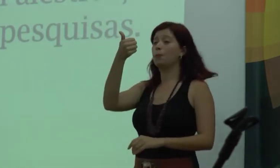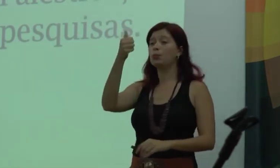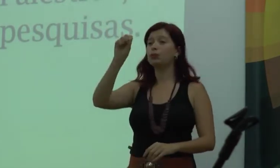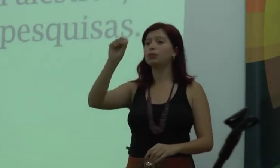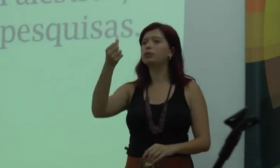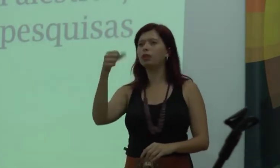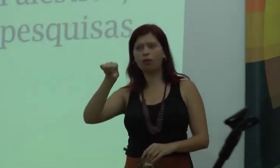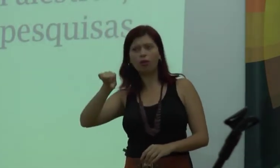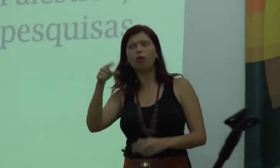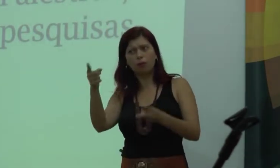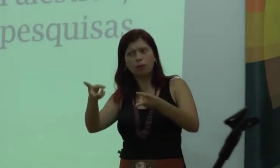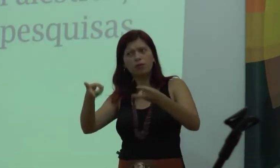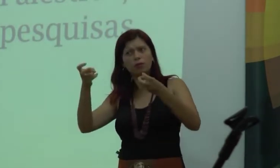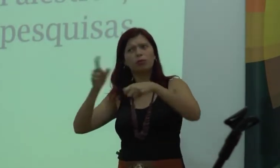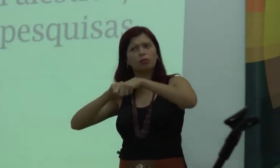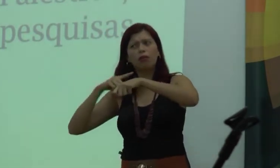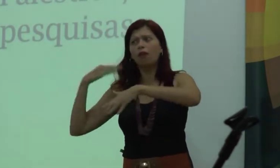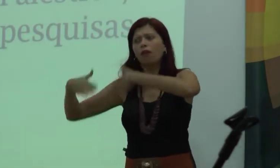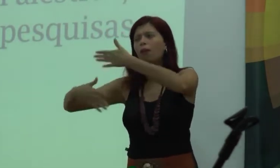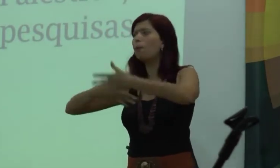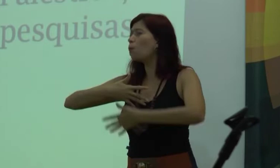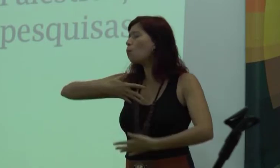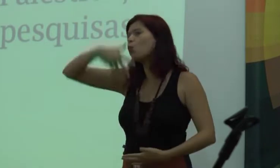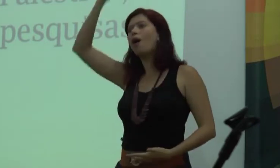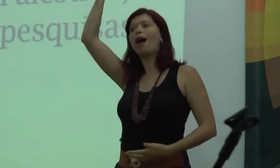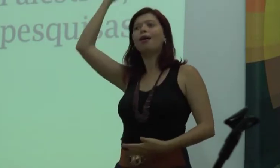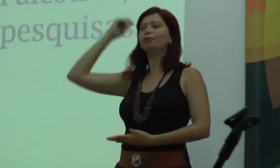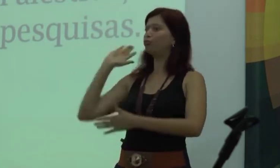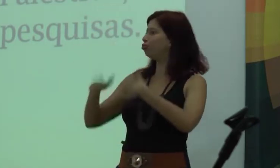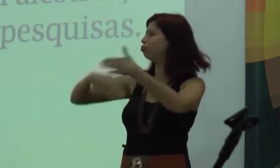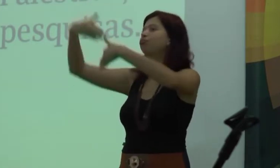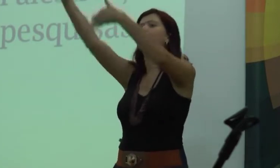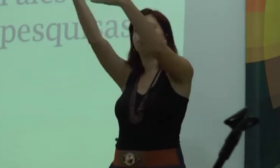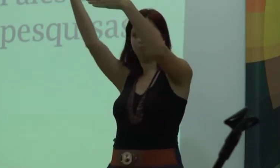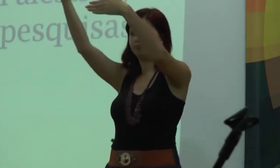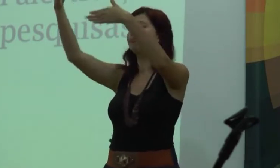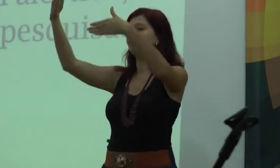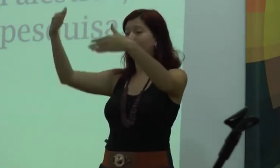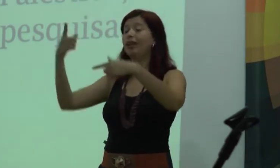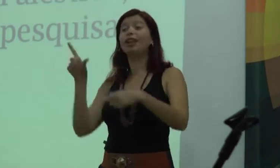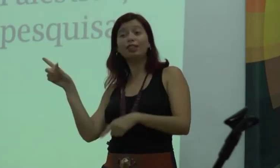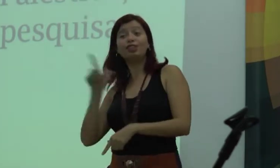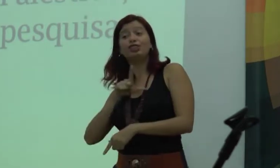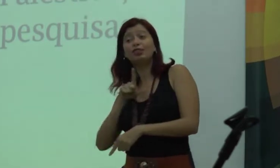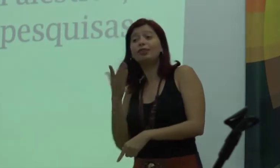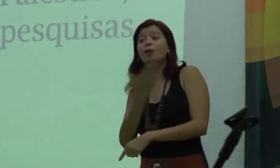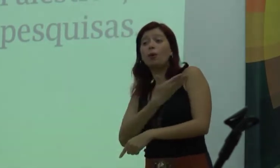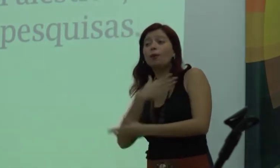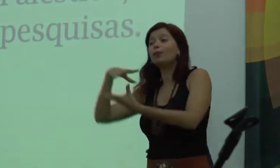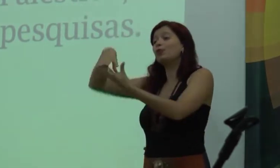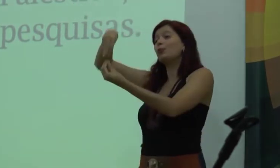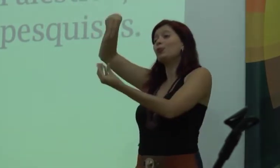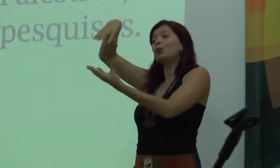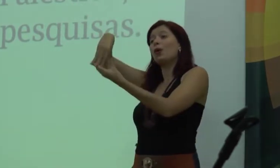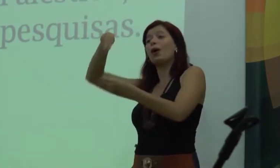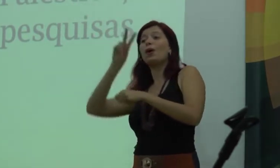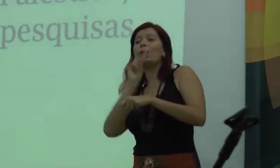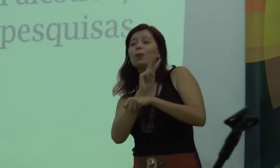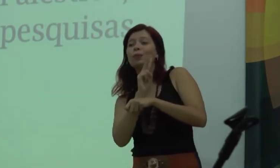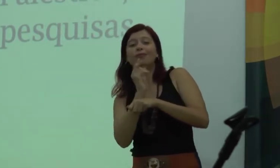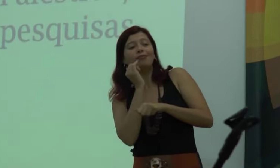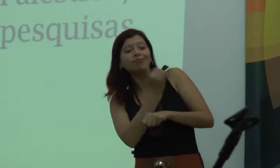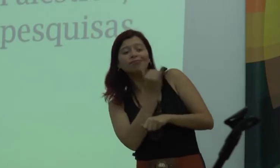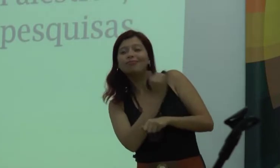período, de 1855 a 1869, foi um período muito importante que essa evolução desse trabalho foi